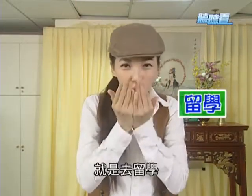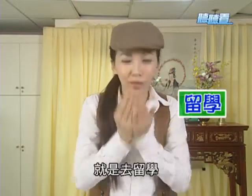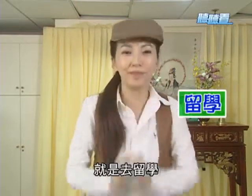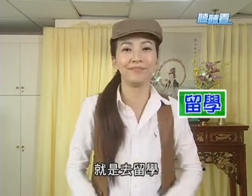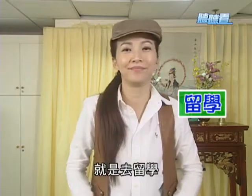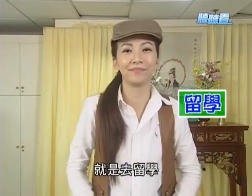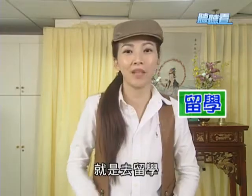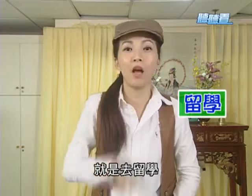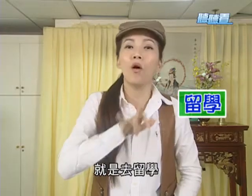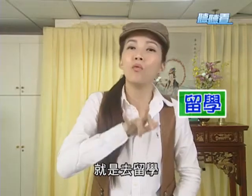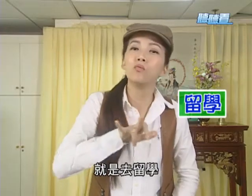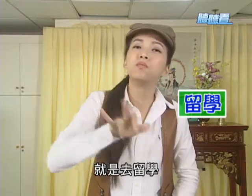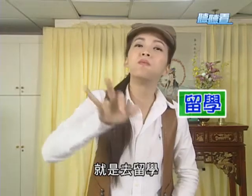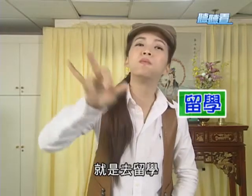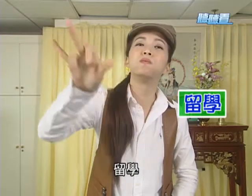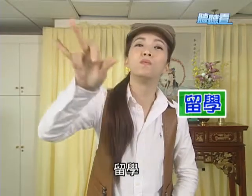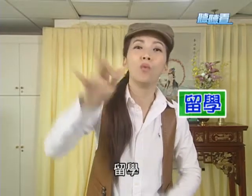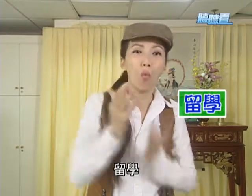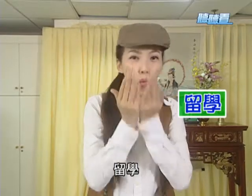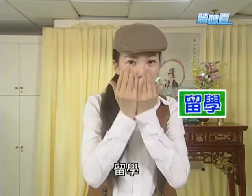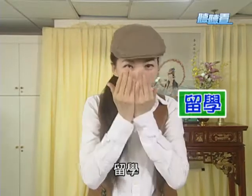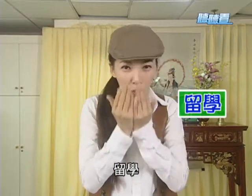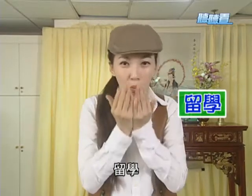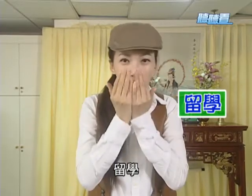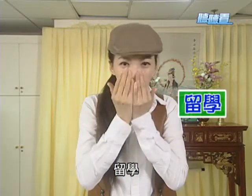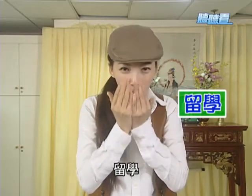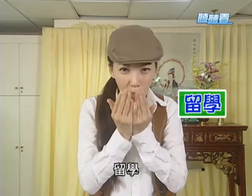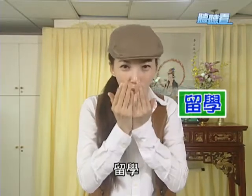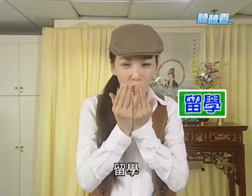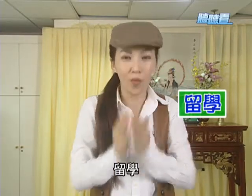学，留学。